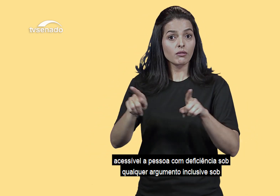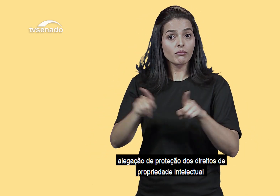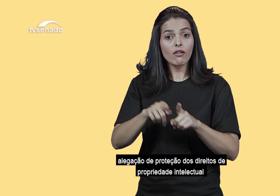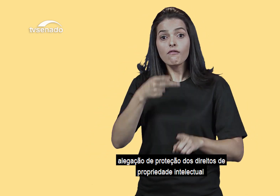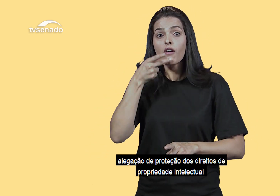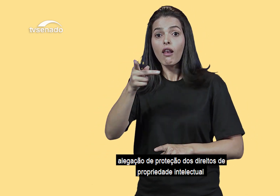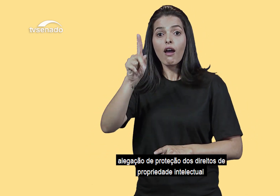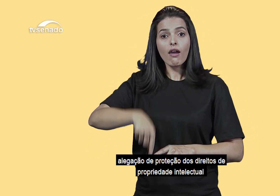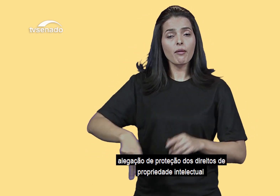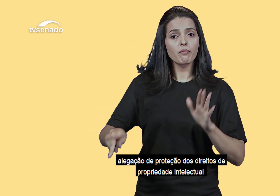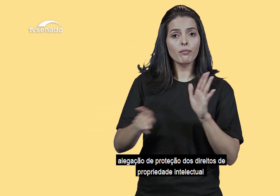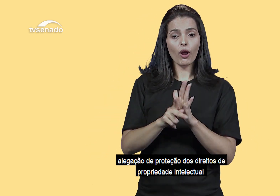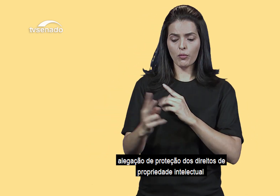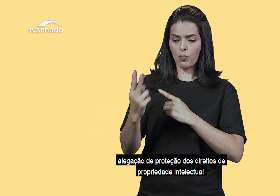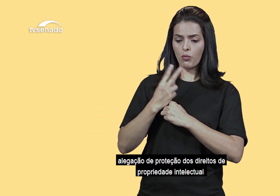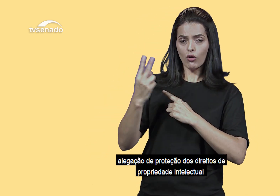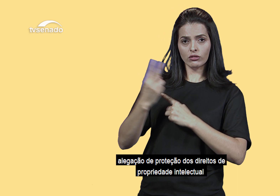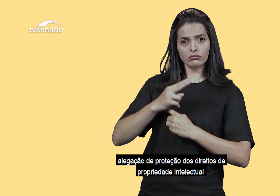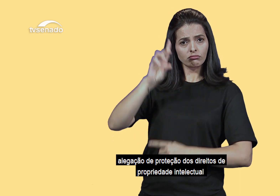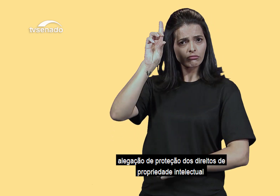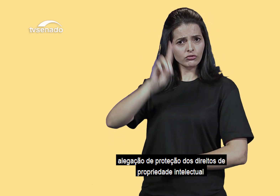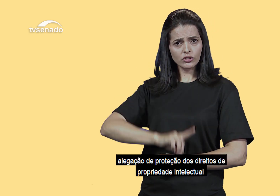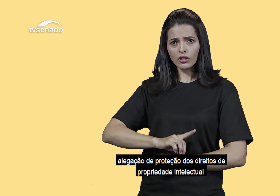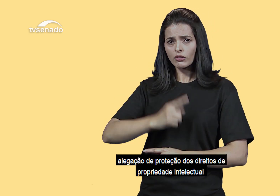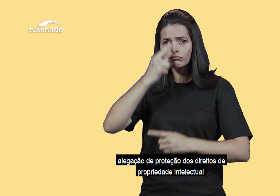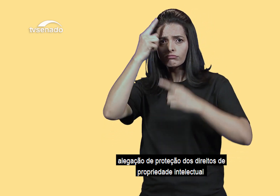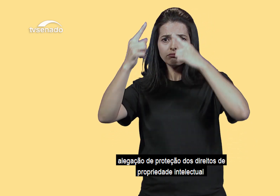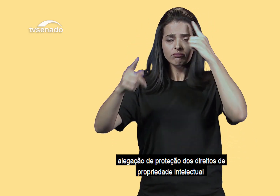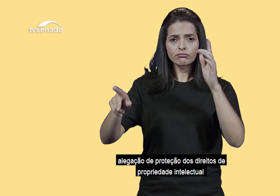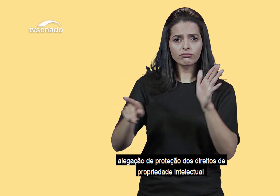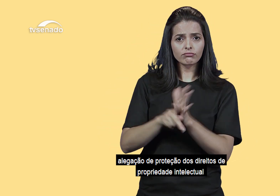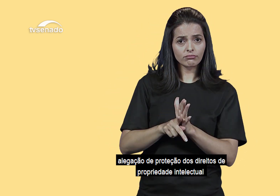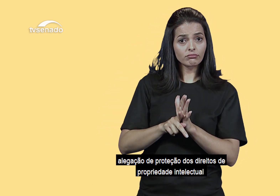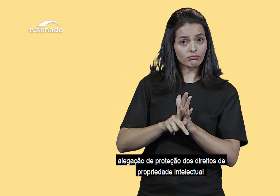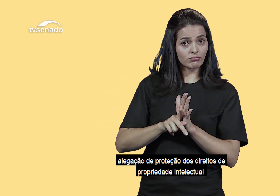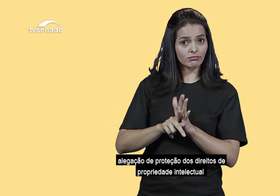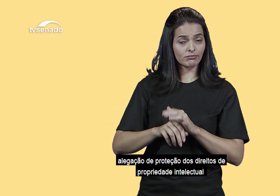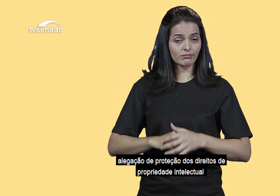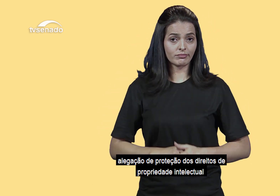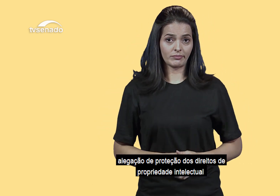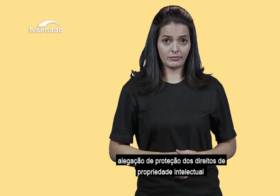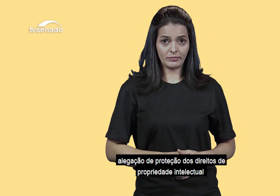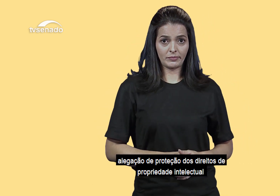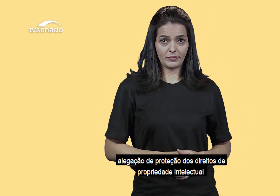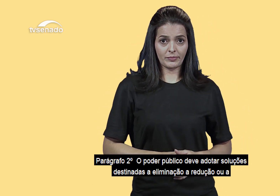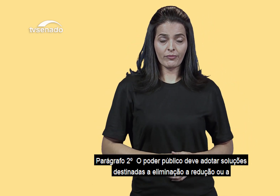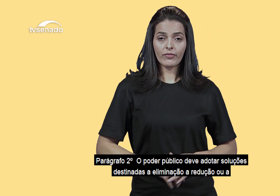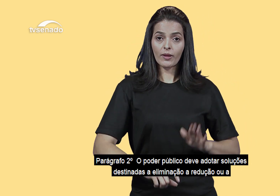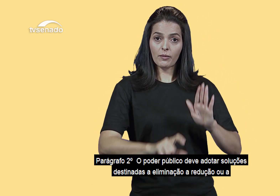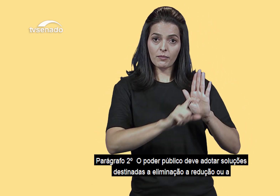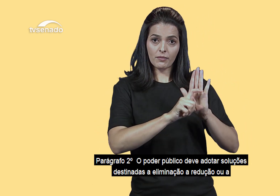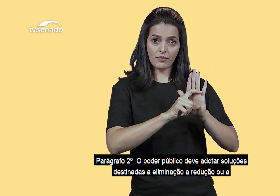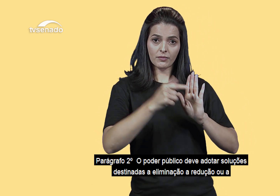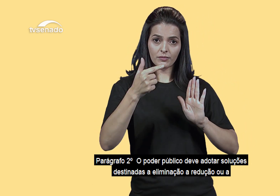sob a alegação de proteção dos direitos de propriedade intelectual § 2º